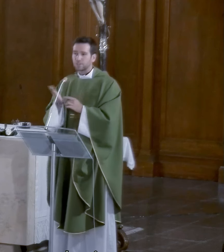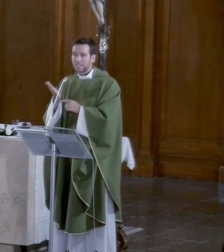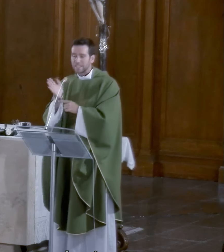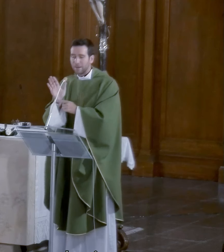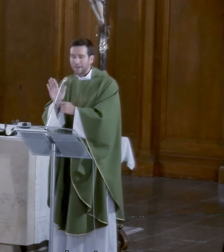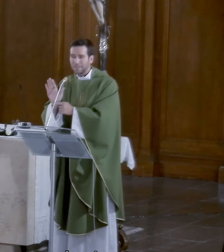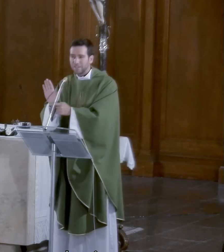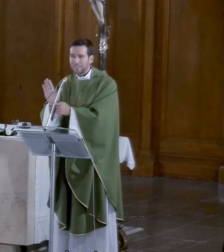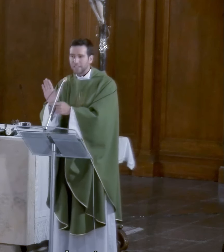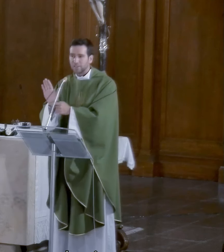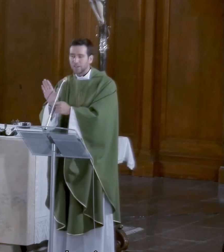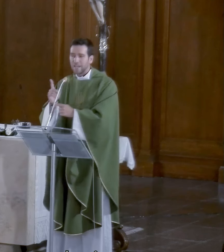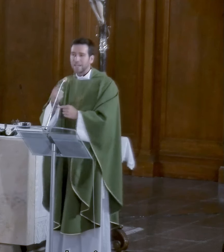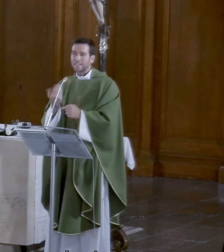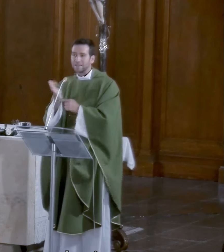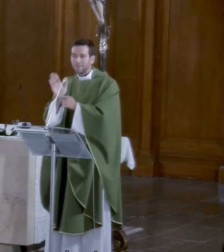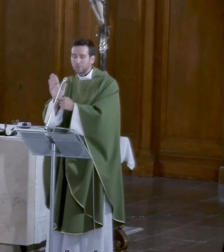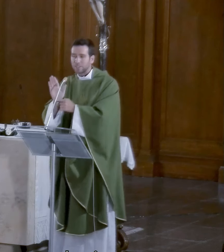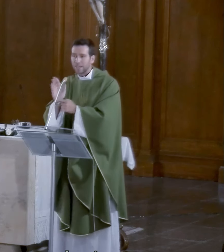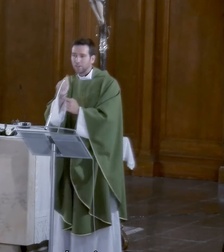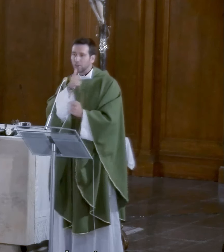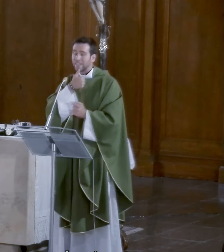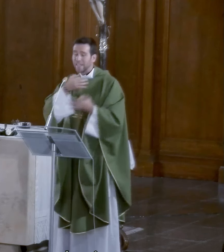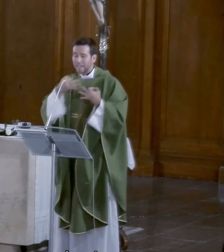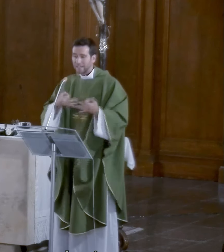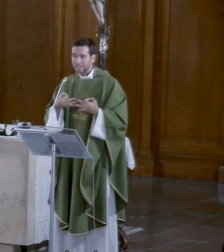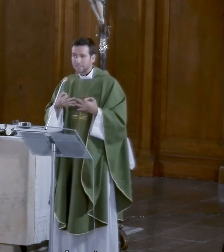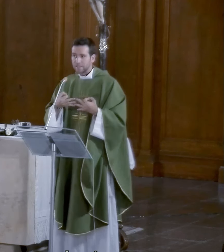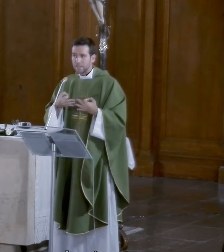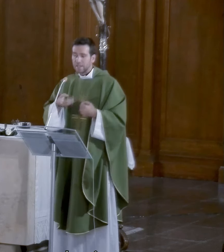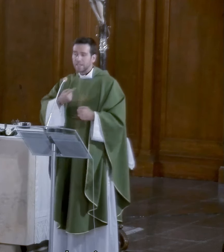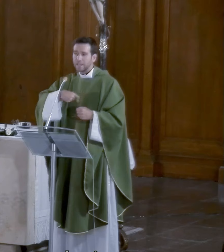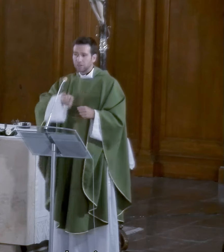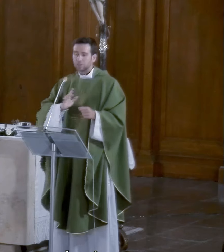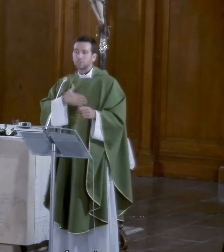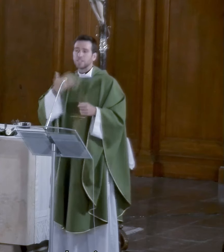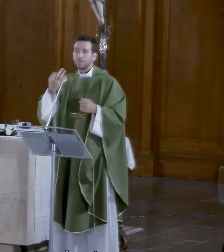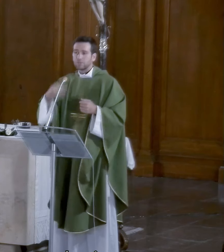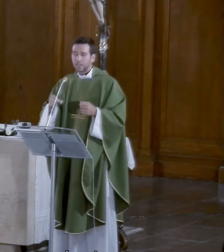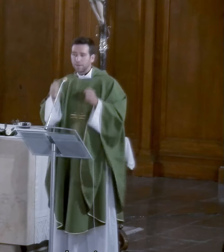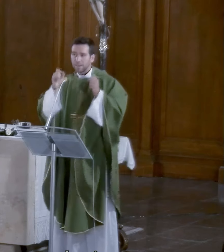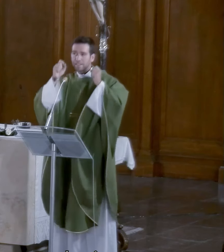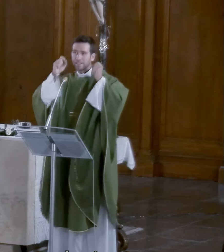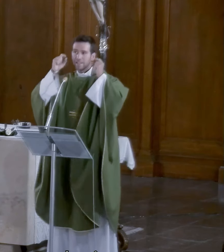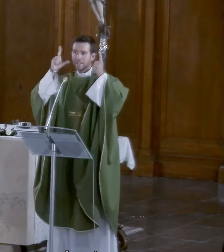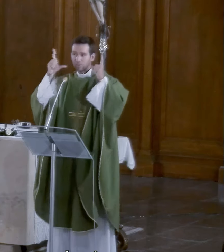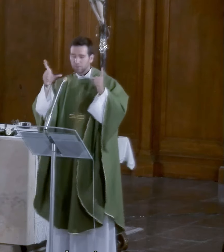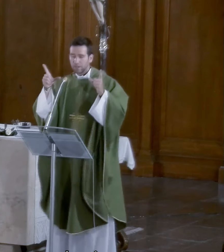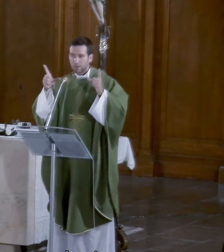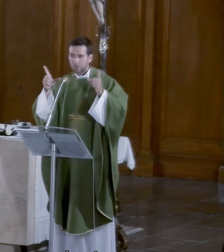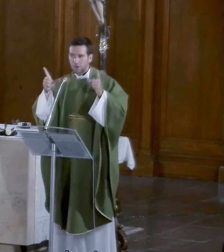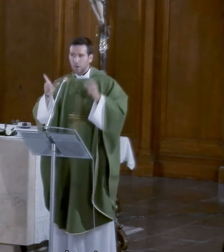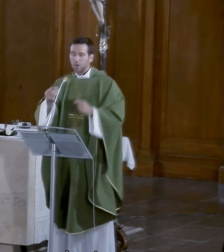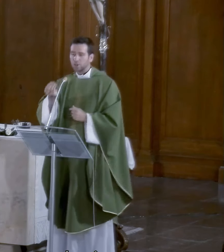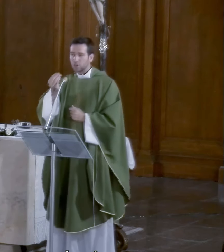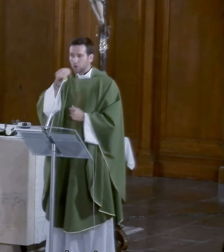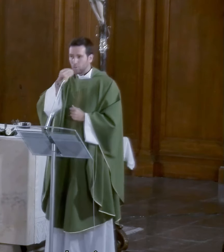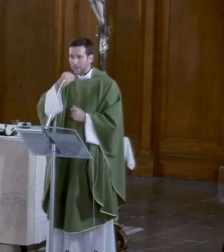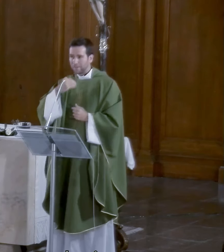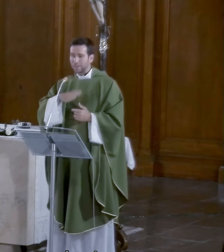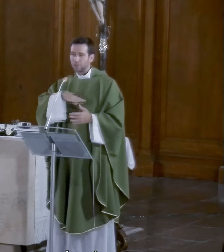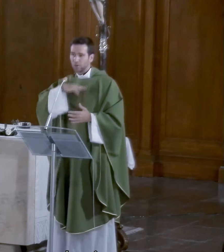en un Jesús que se va manifestando, que se va mostrando quién es, y que nosotros seamos capaces de descubrirlo, no